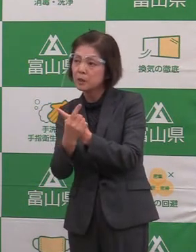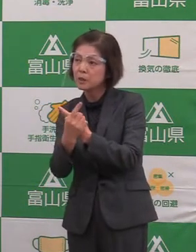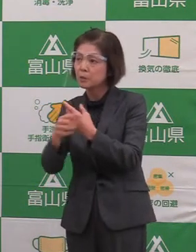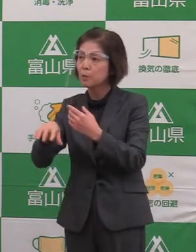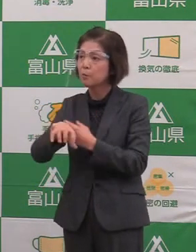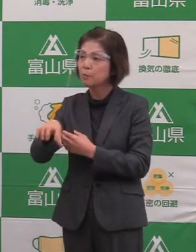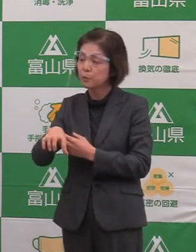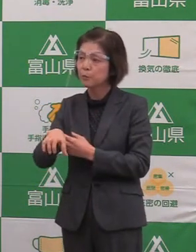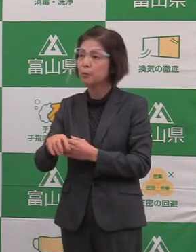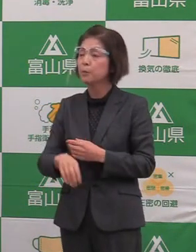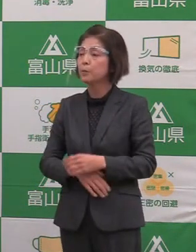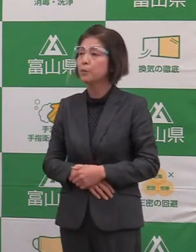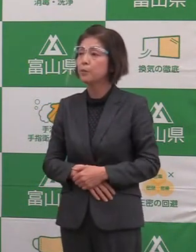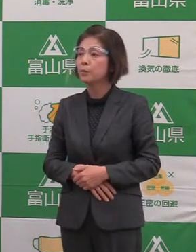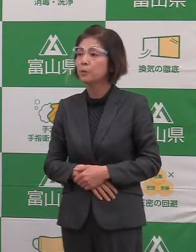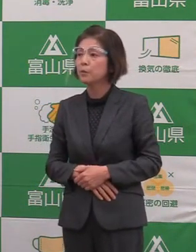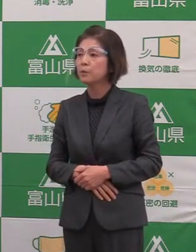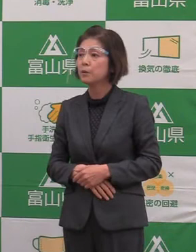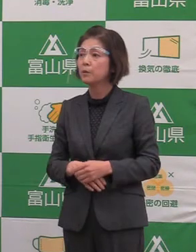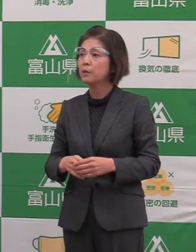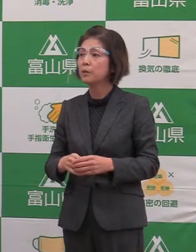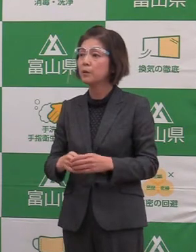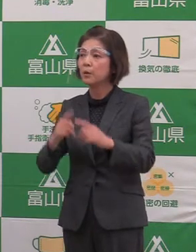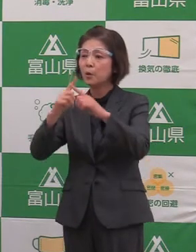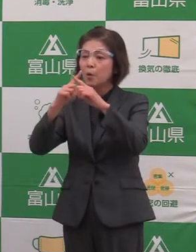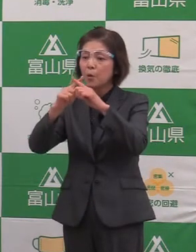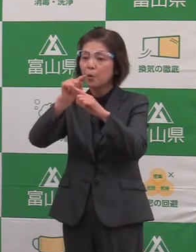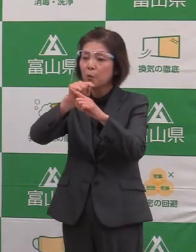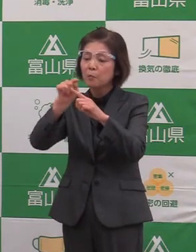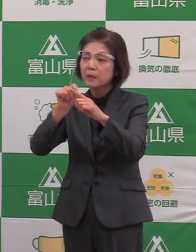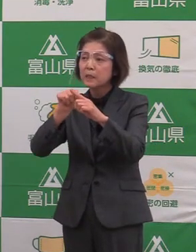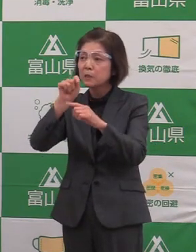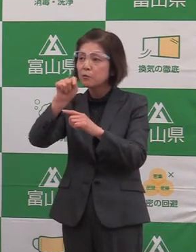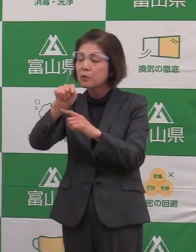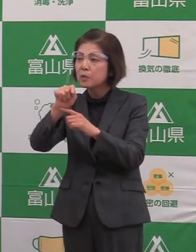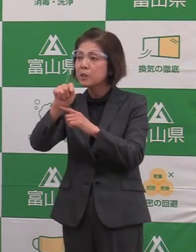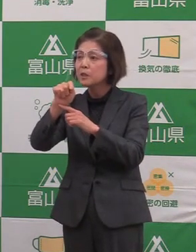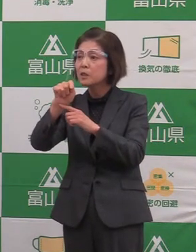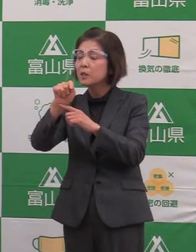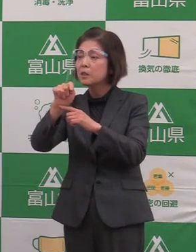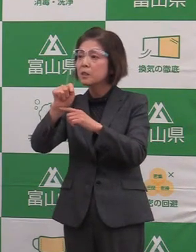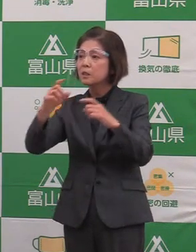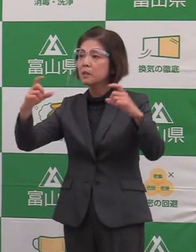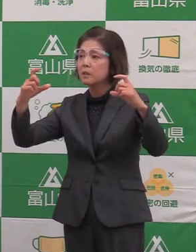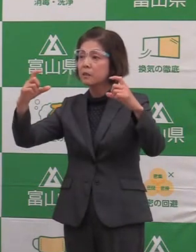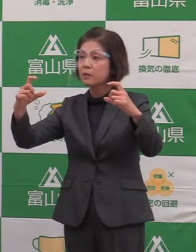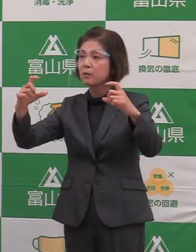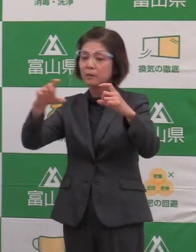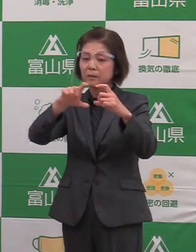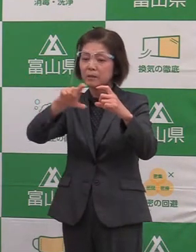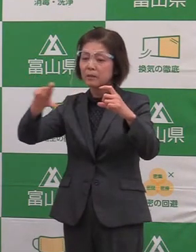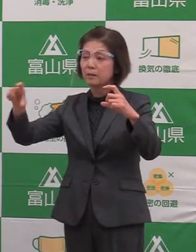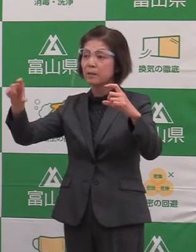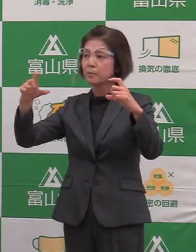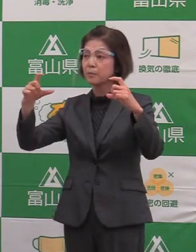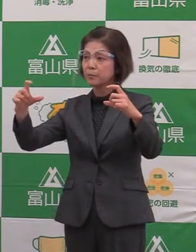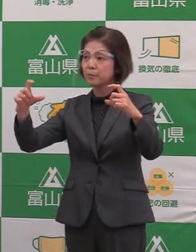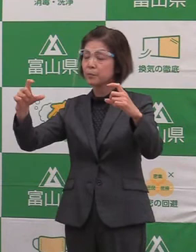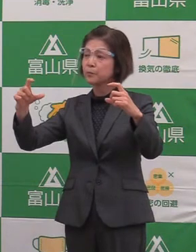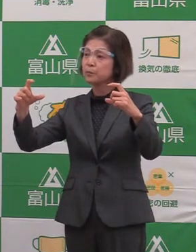けど、この米印の1、あの点線で囲ってあるところなんですけど、